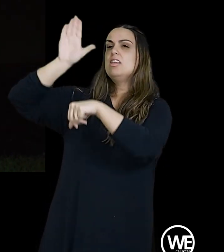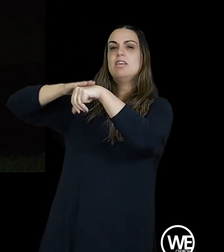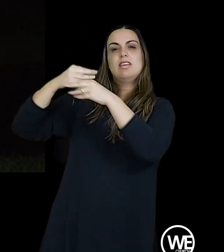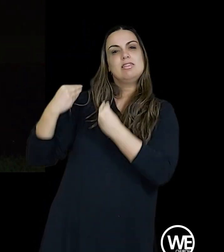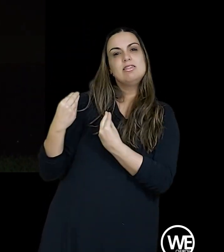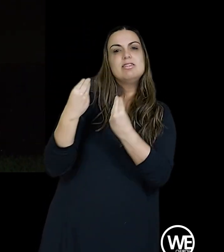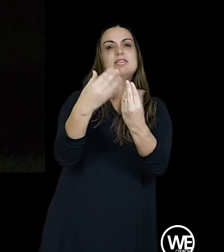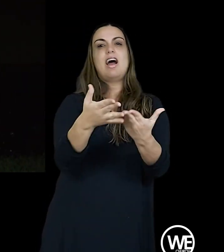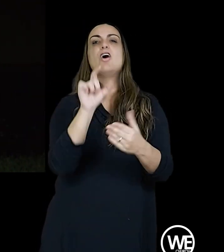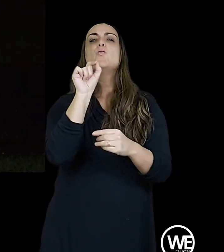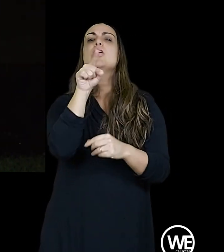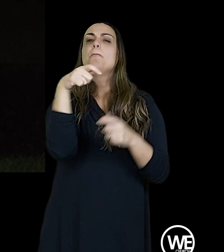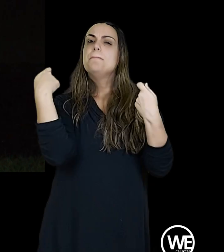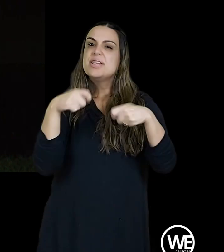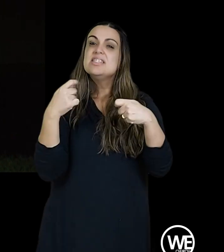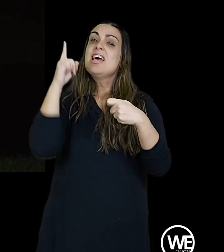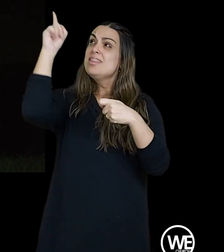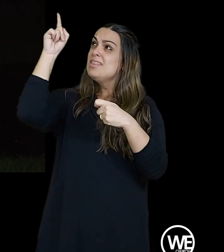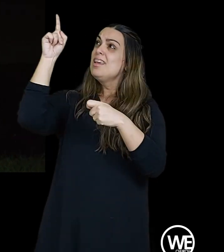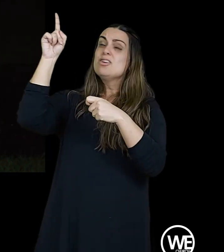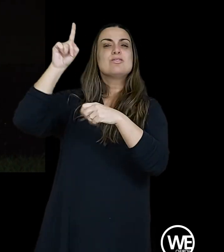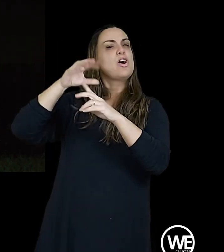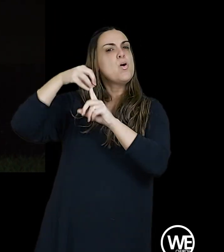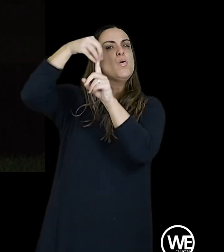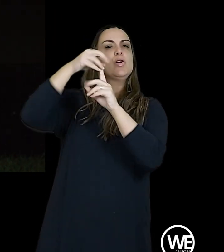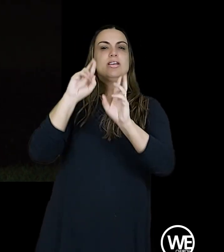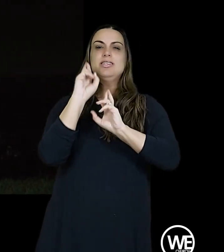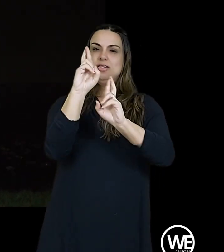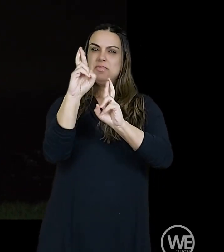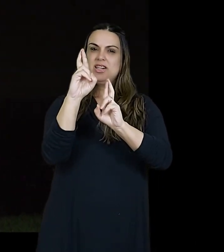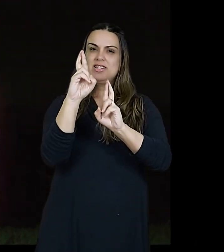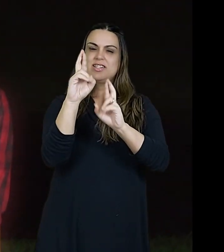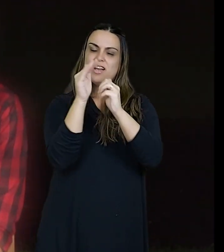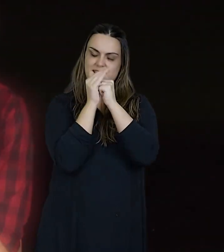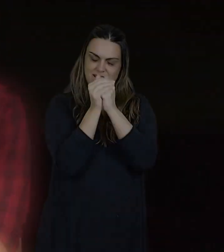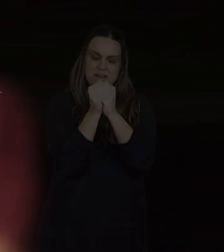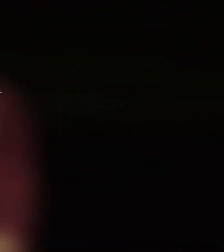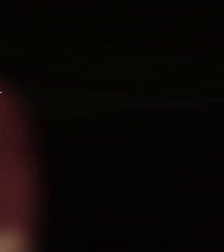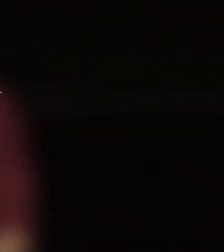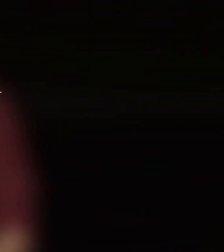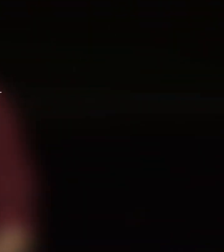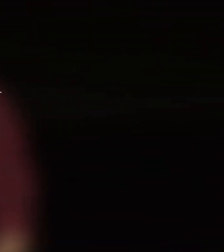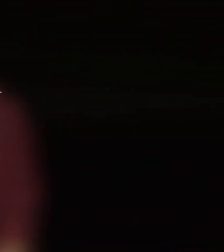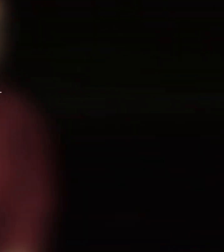dá aquilo que nós precisamos, é Ele que é a esperança que necessitamos. Amém.